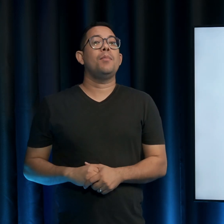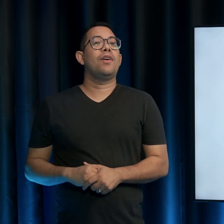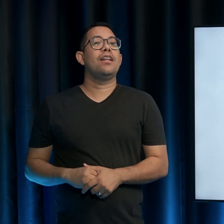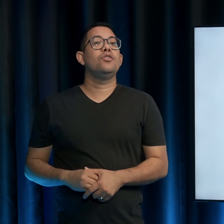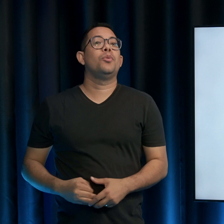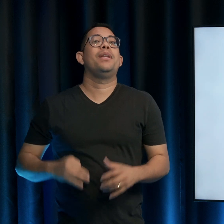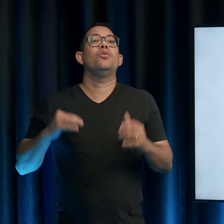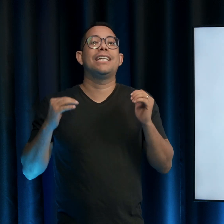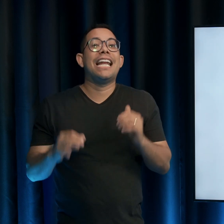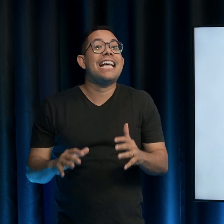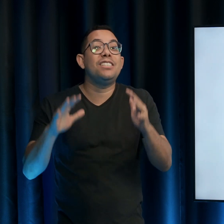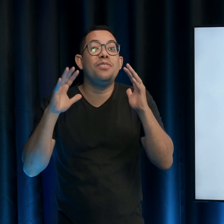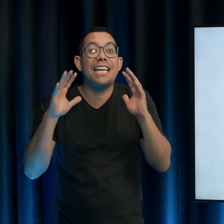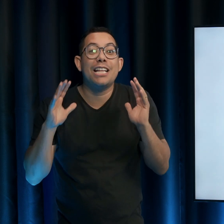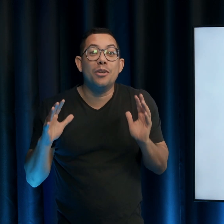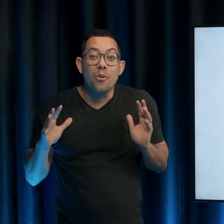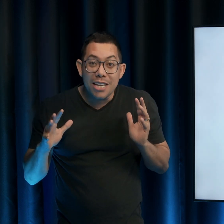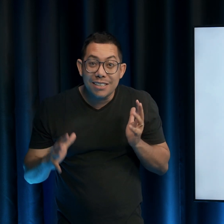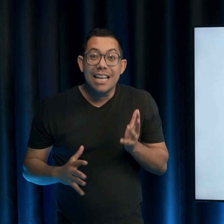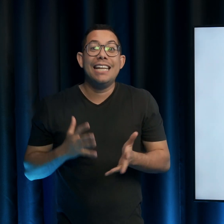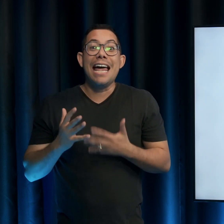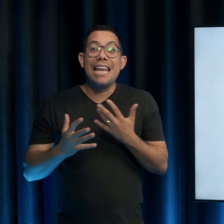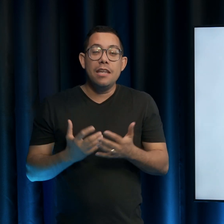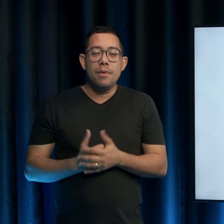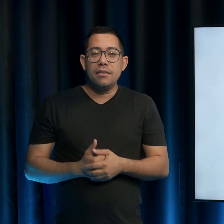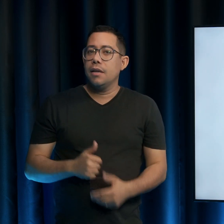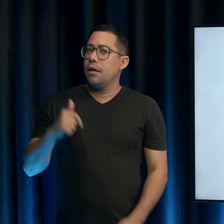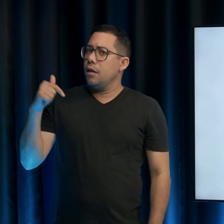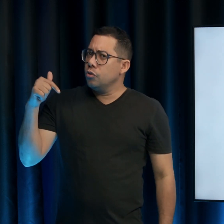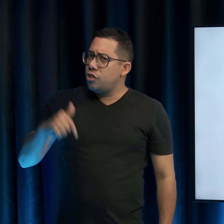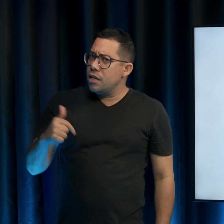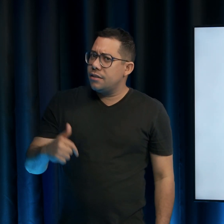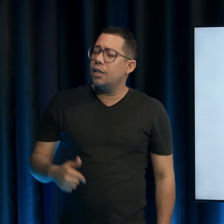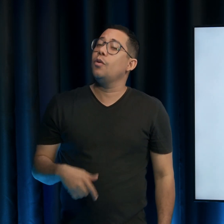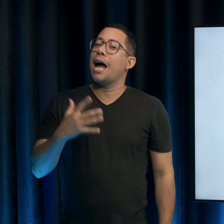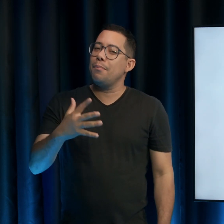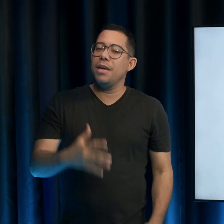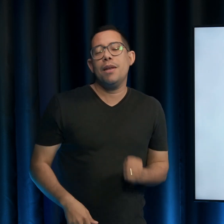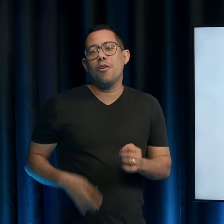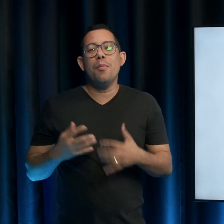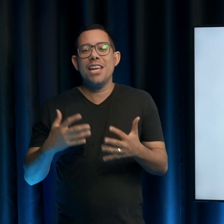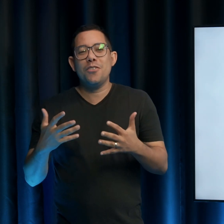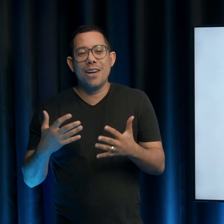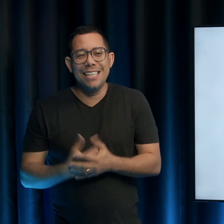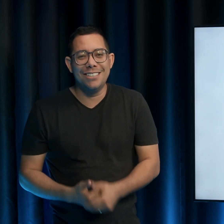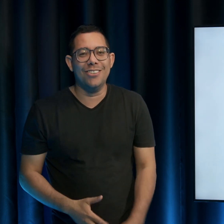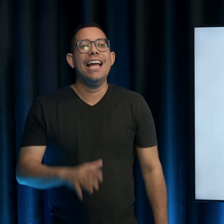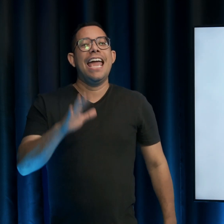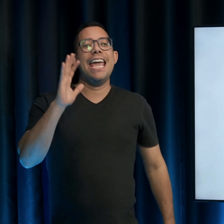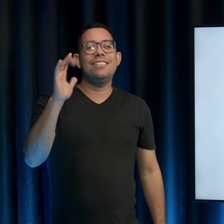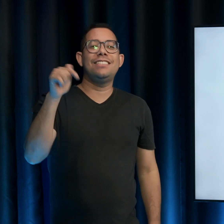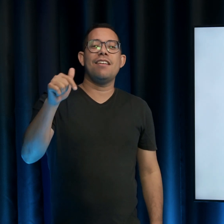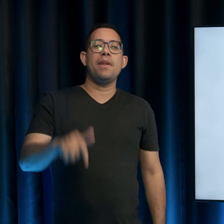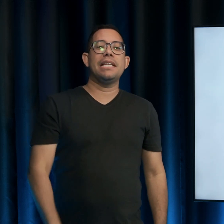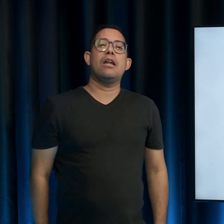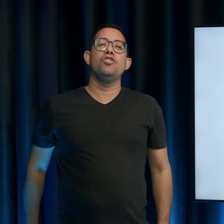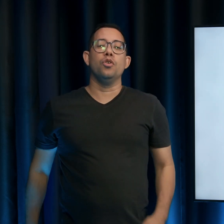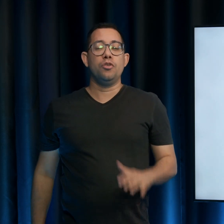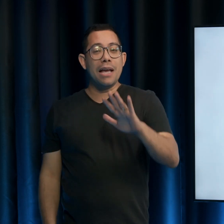falando sobre os classificadores na Libras e utilizando a Bíblia. Como a gente faz isso? É isso que você vai aprender na aula de hoje. Mas